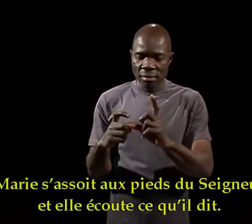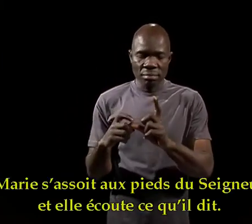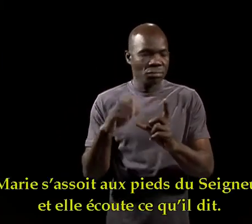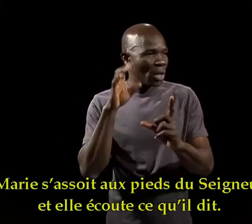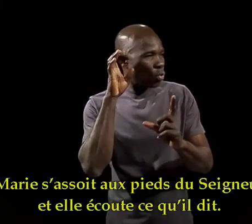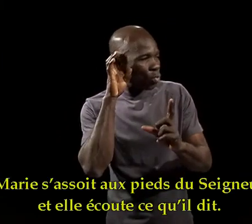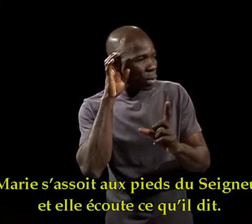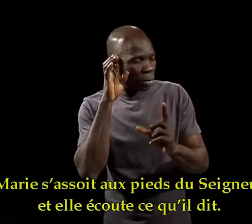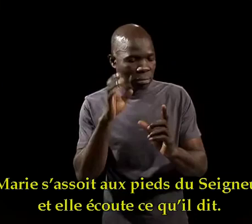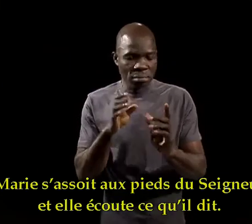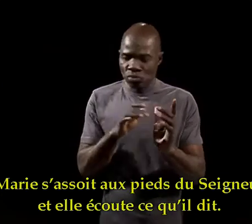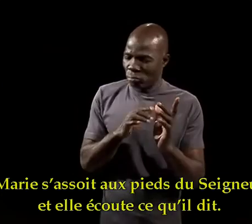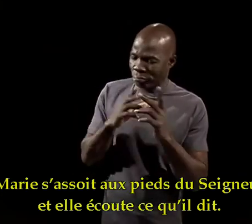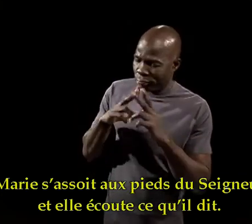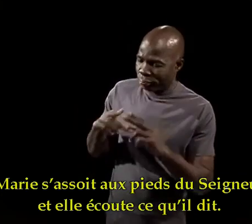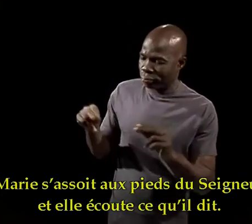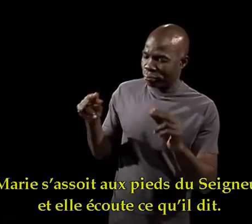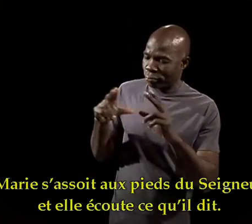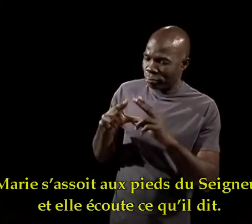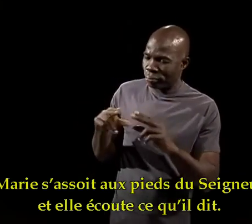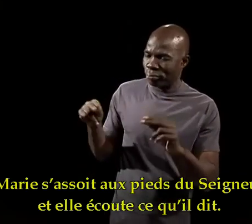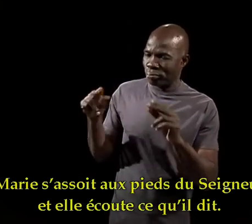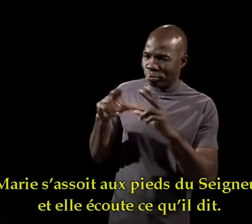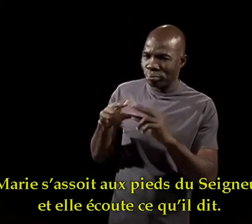Marie s'assoit au pied du Seigneur et elle écoute ce qu'il dit.